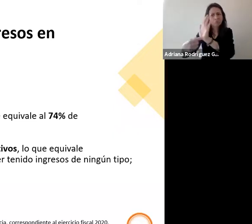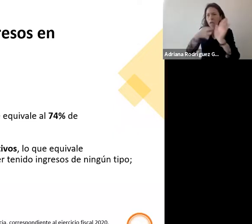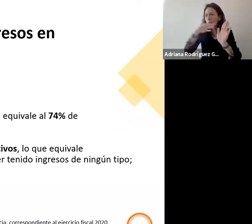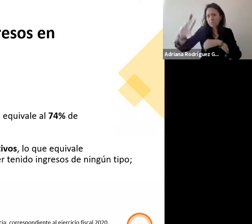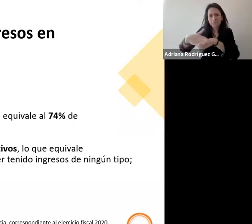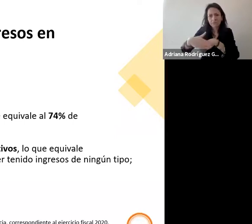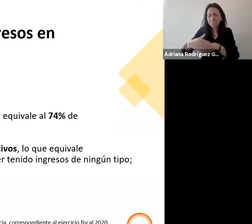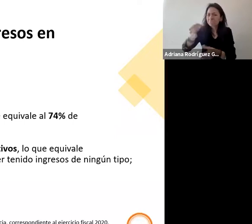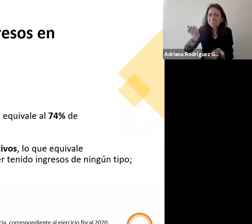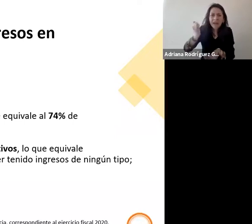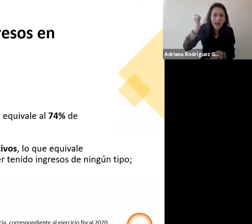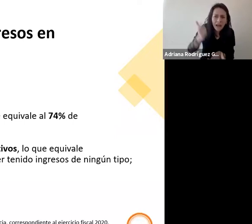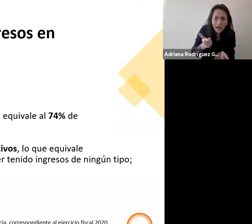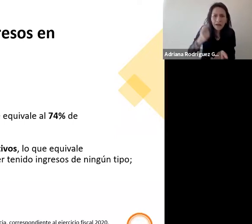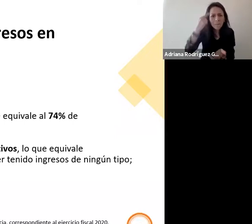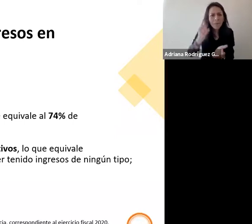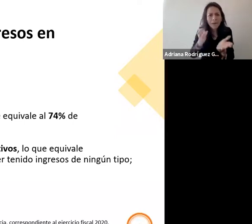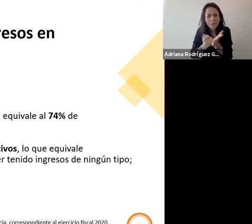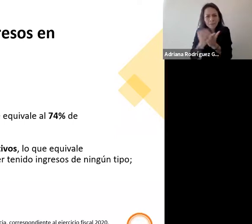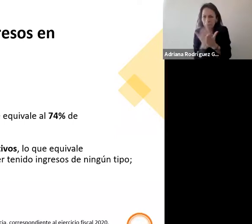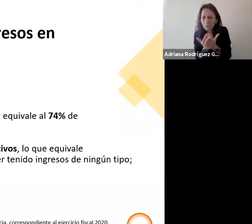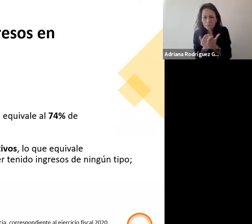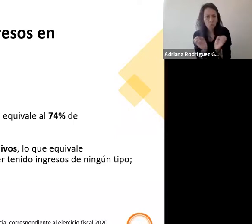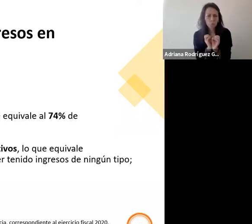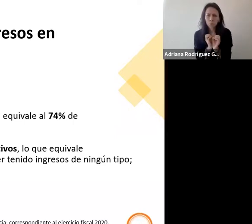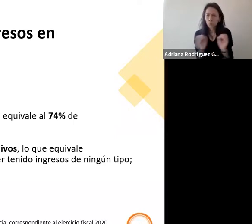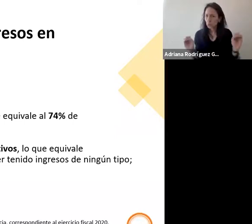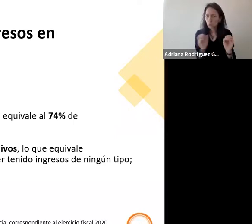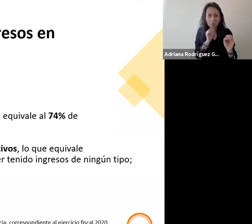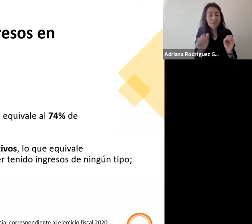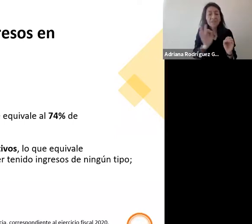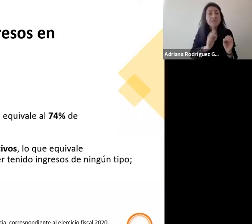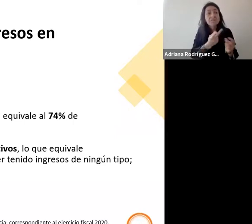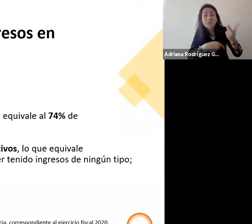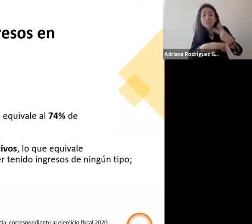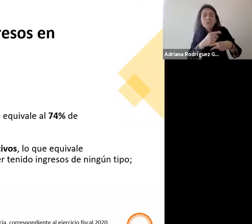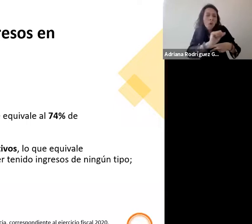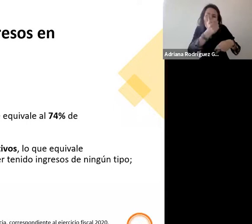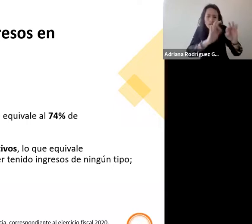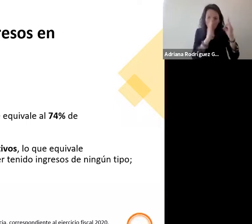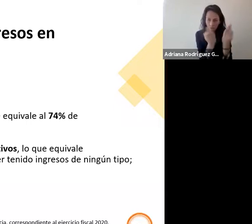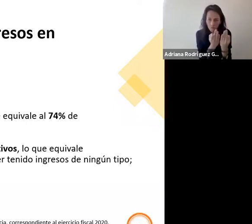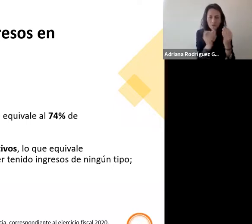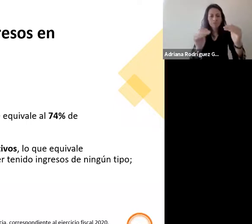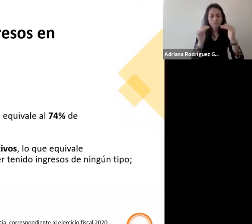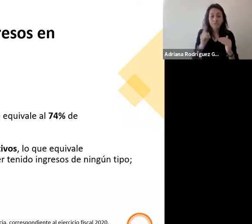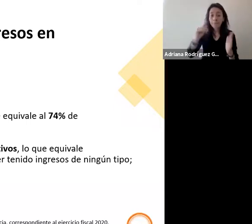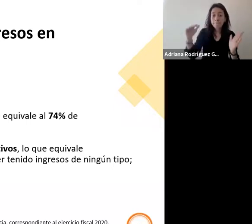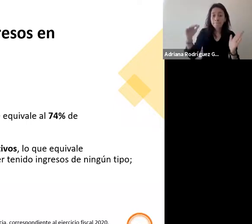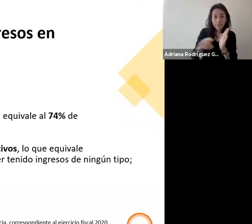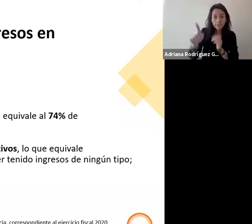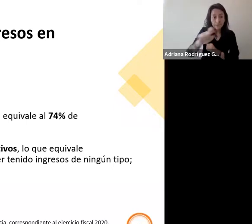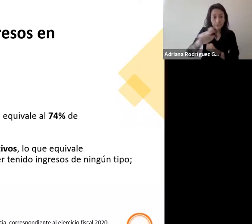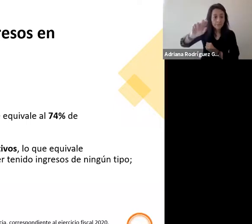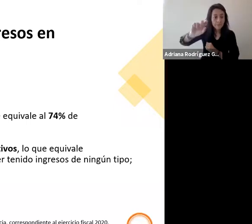deducibles. Pudieron haber tenido otros ingresos, y 1,124 reportaron no haber